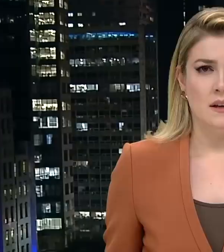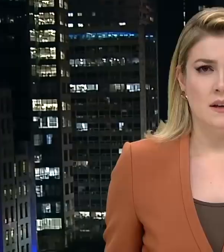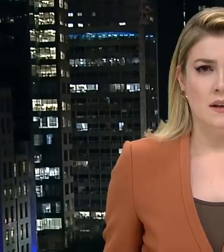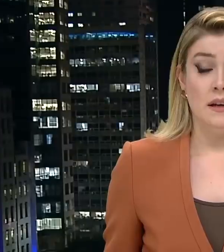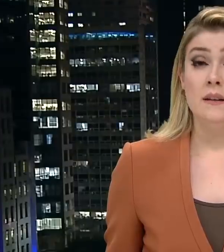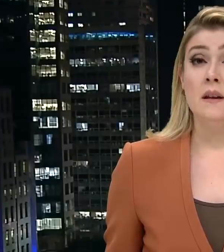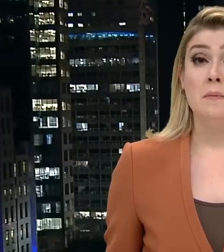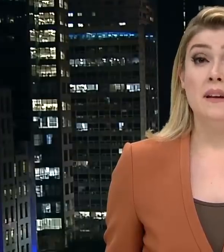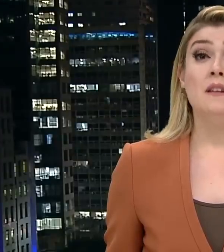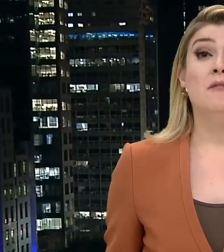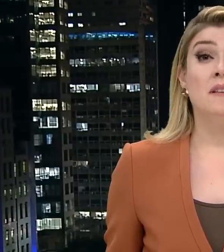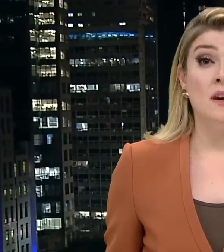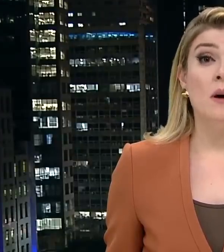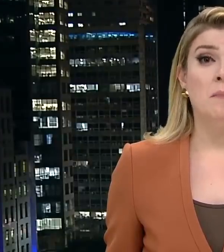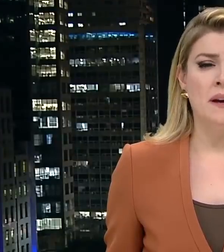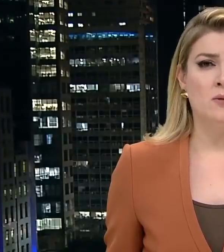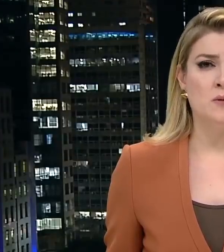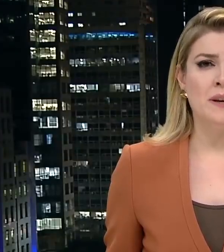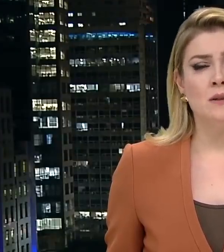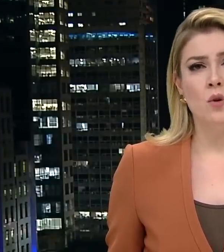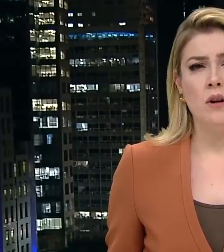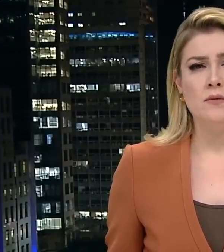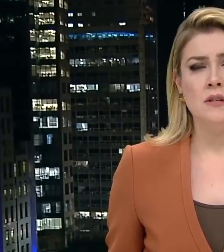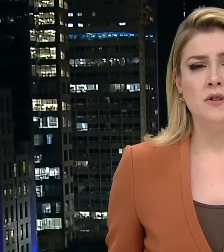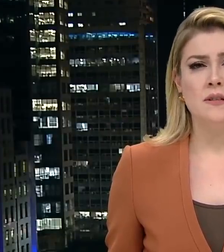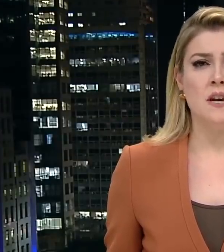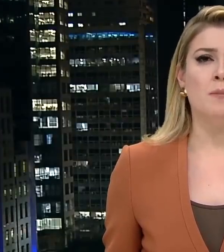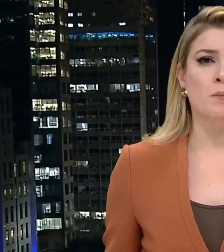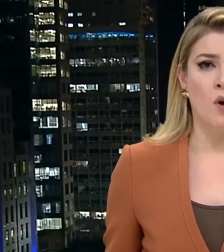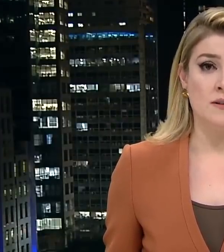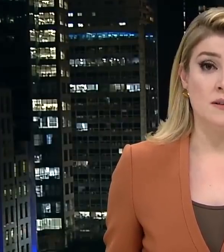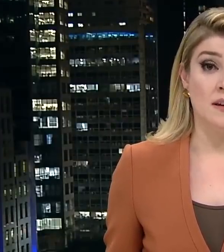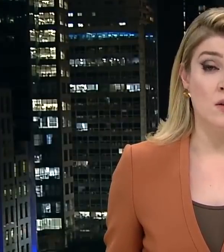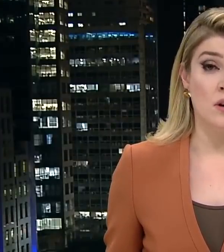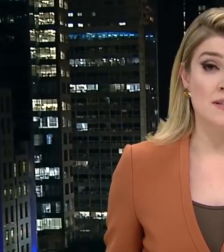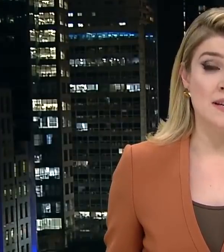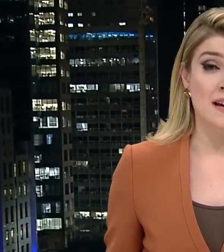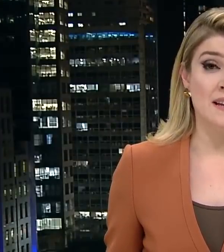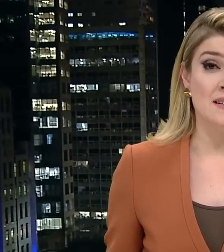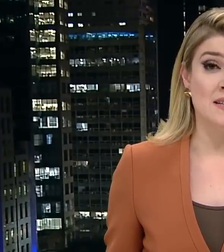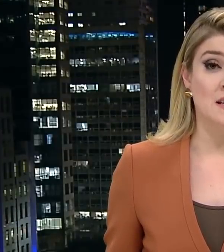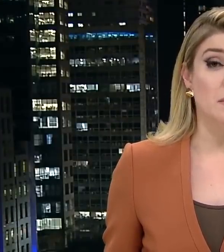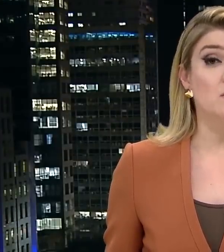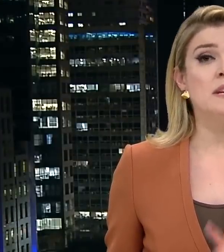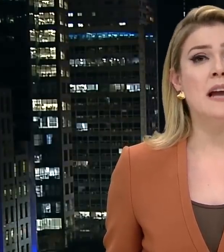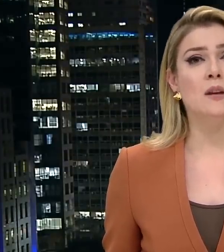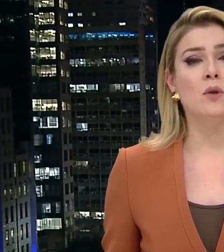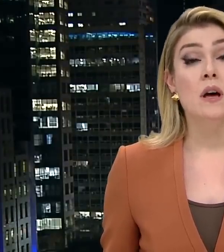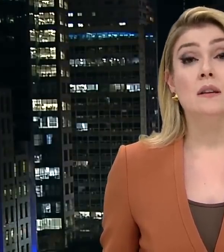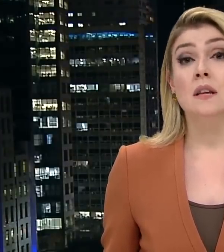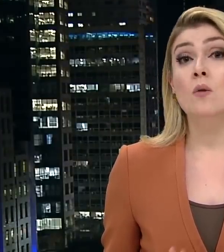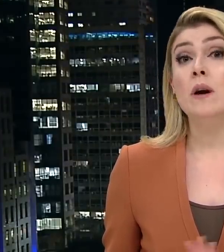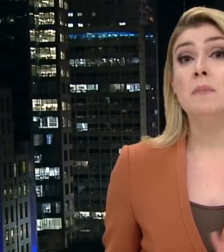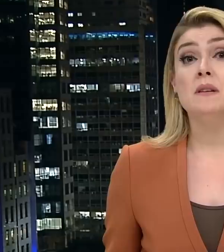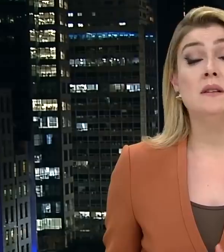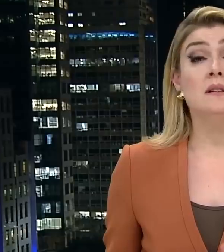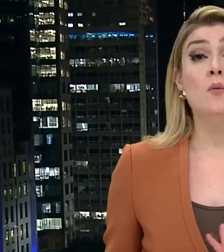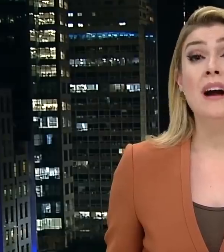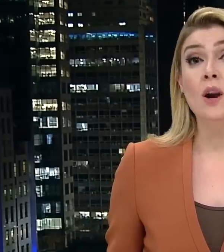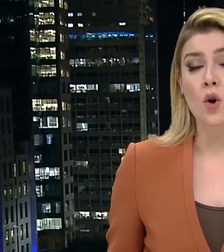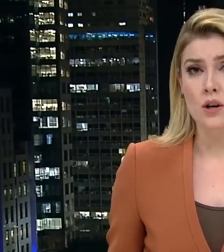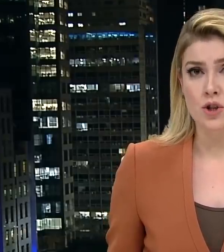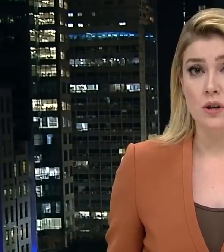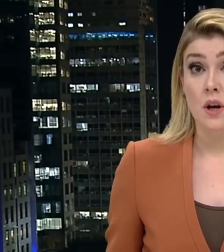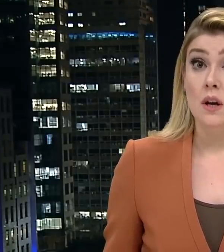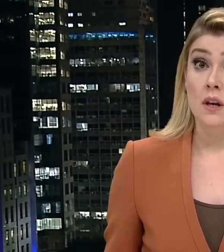da economia ele também defendeu a PEC dos precatórios e disse que a proposta que agora será analisada pelo Senado não